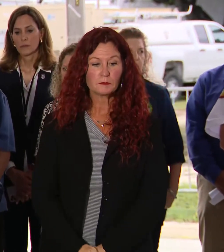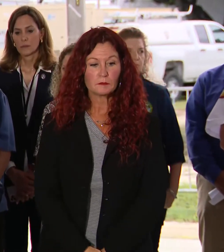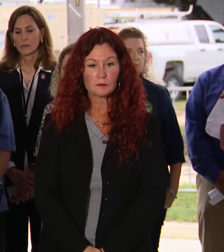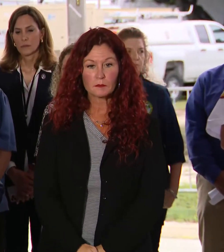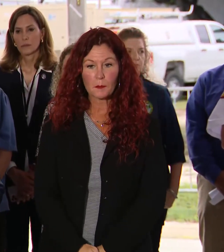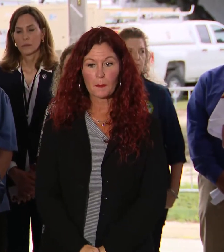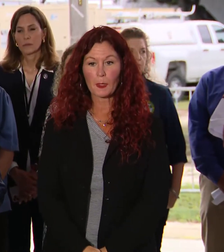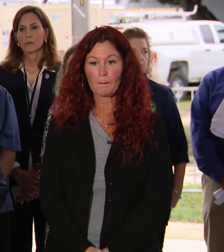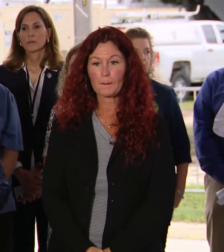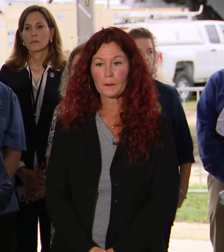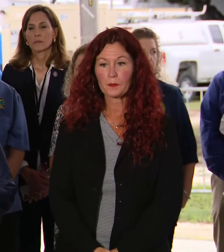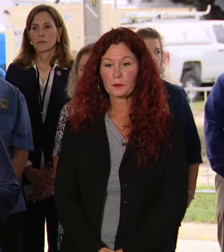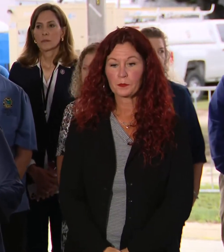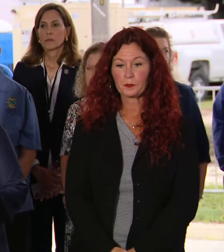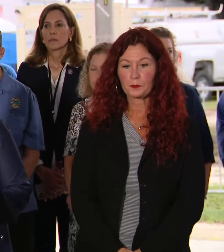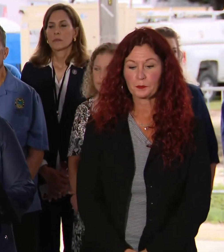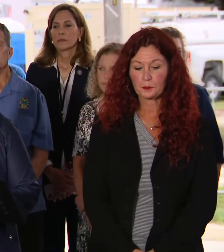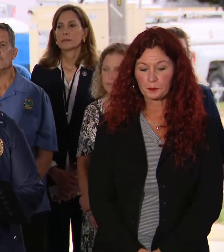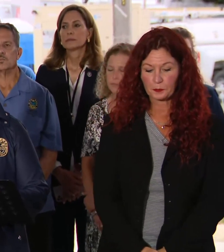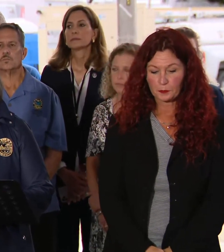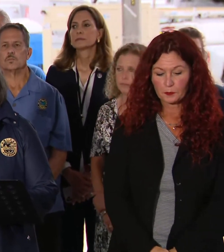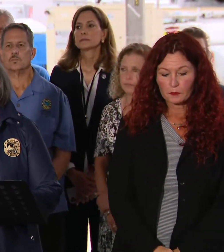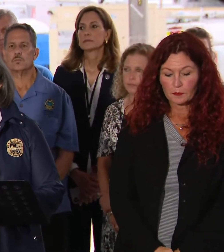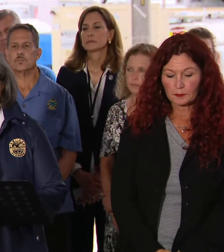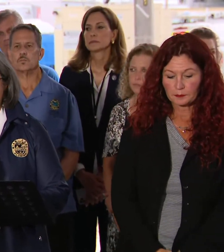poder compartir que desde las